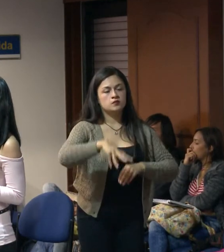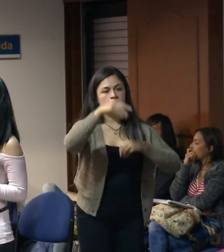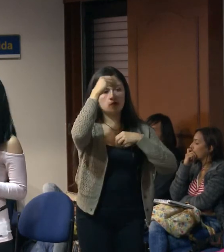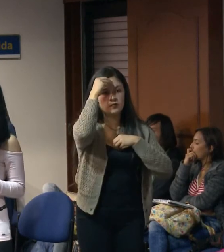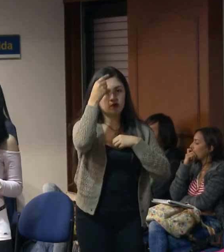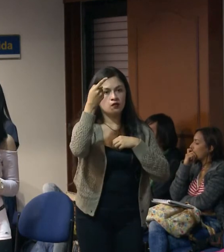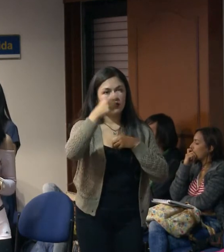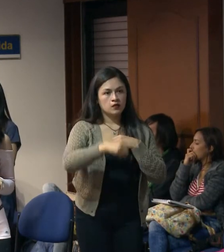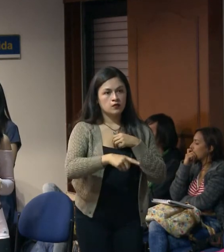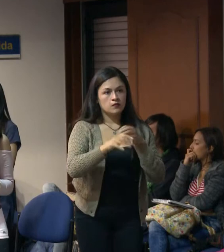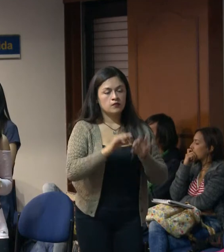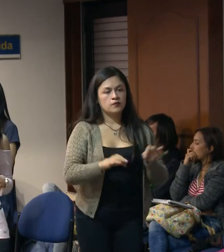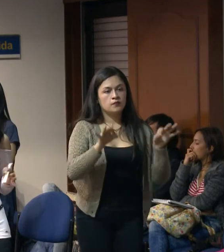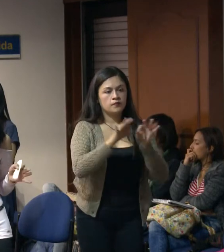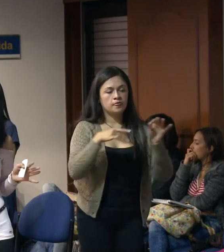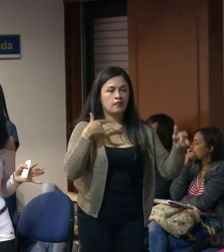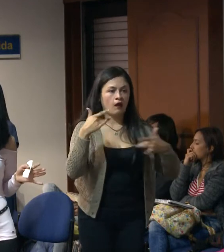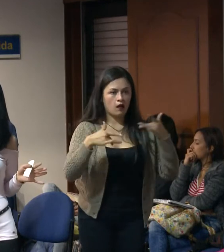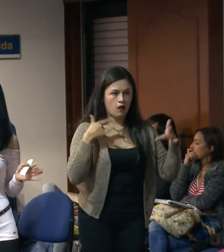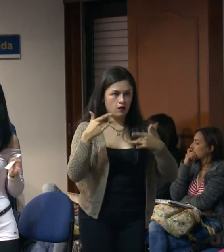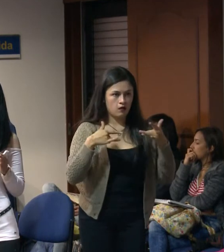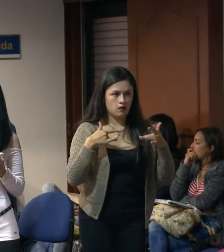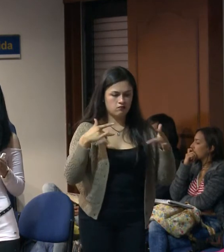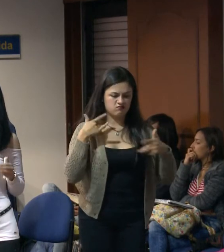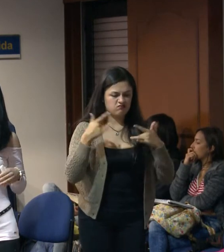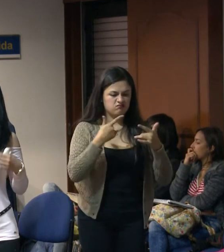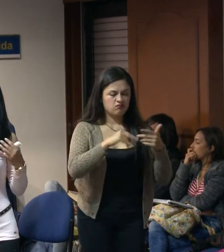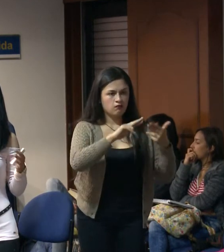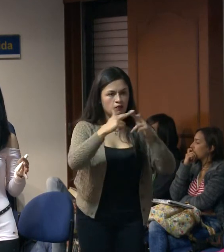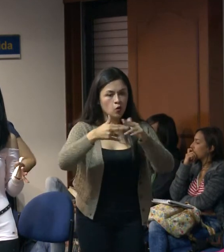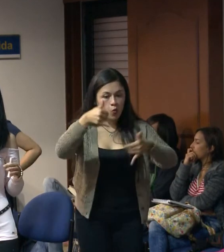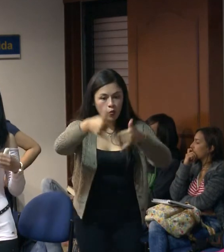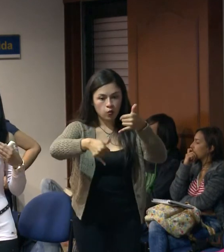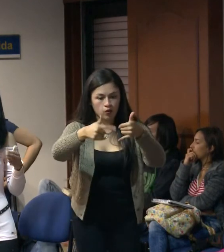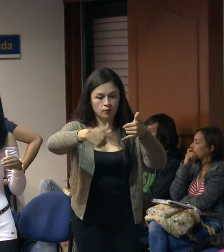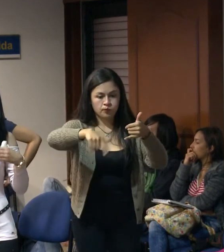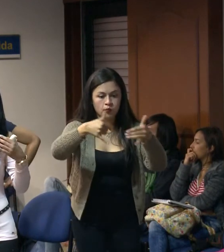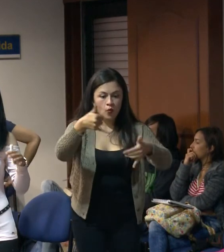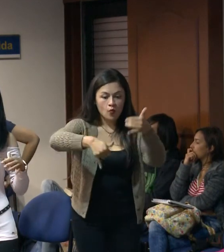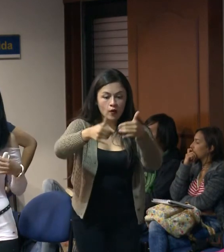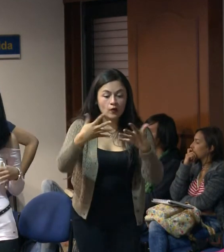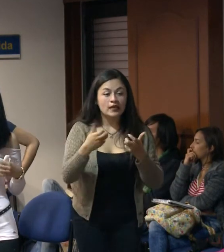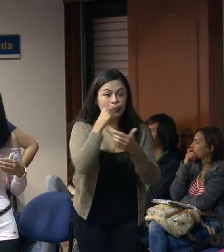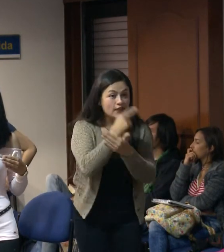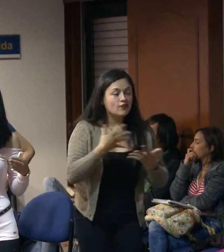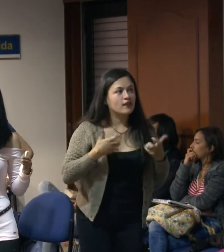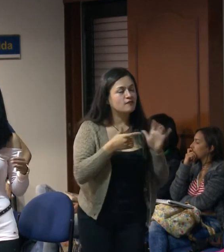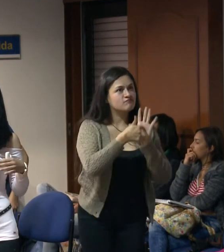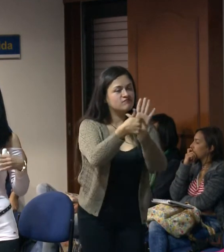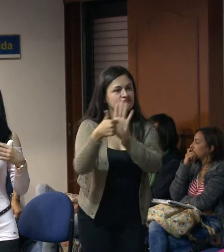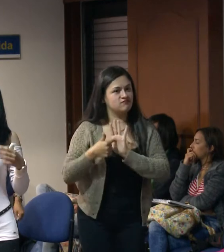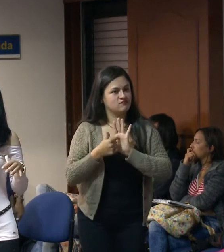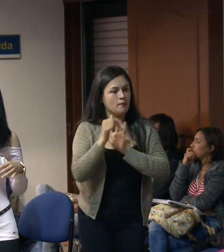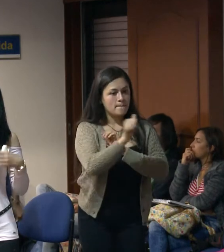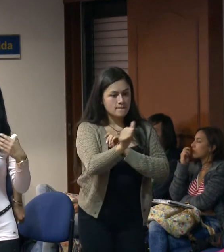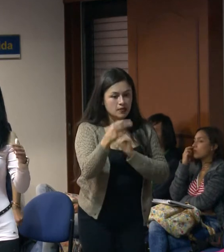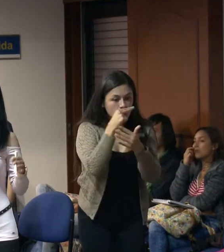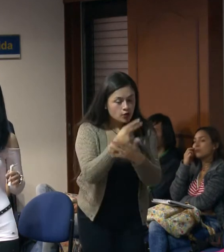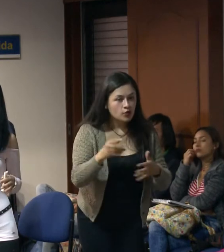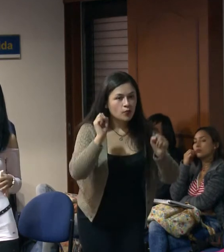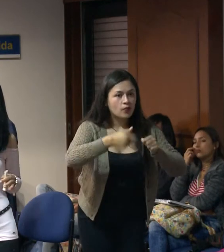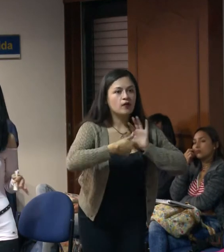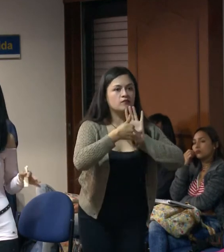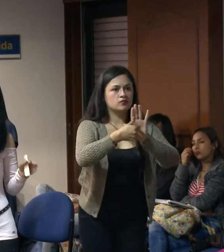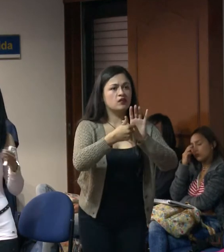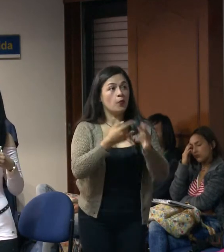encuentra el valor de la alegría, que tiene que ver más con el juego y con lo que el niño quiere mostrar y permitirle que el niño muestre